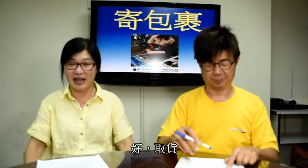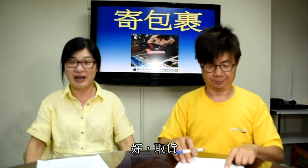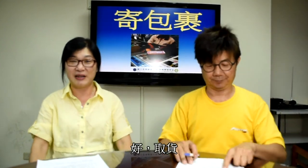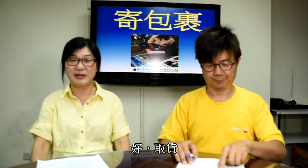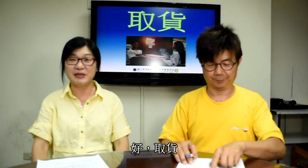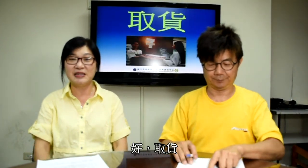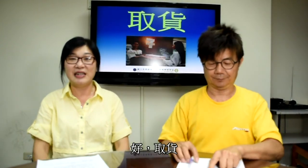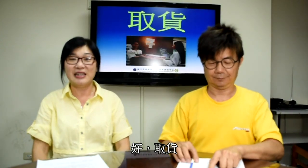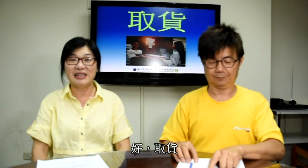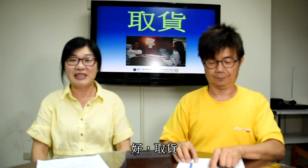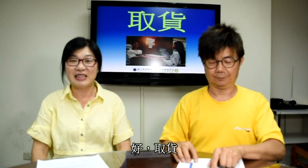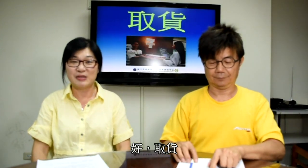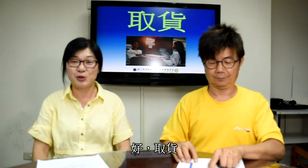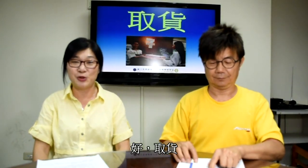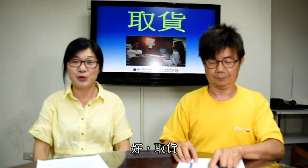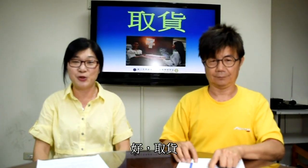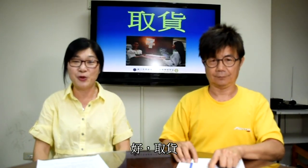好，取货。